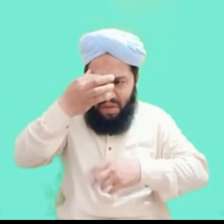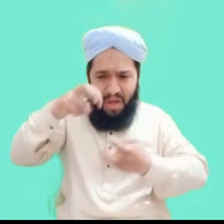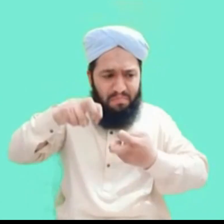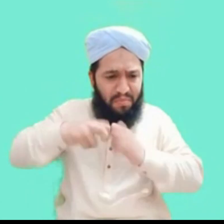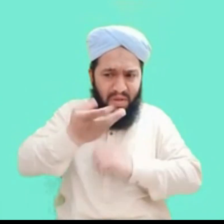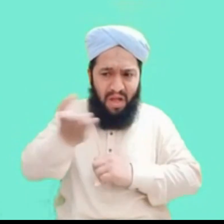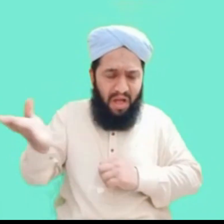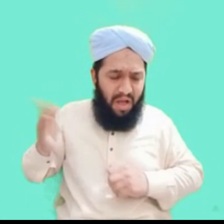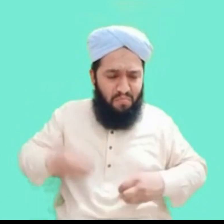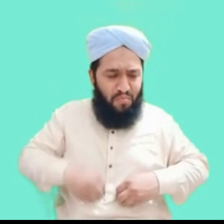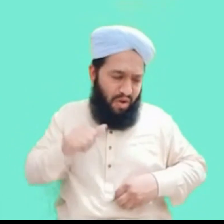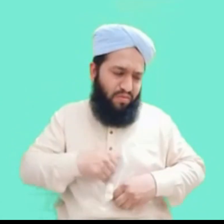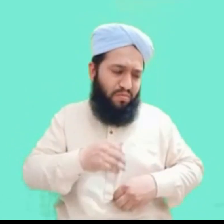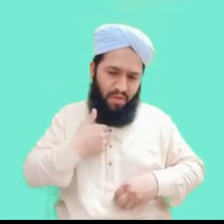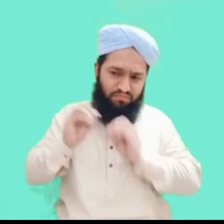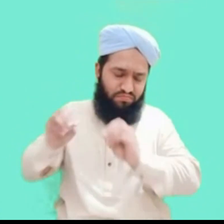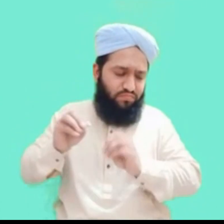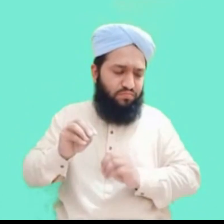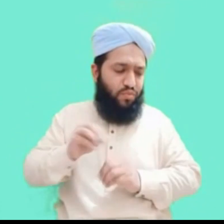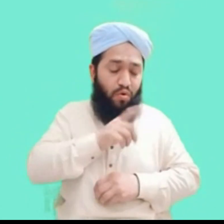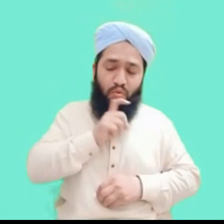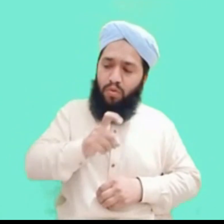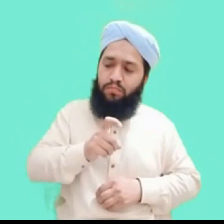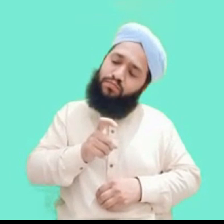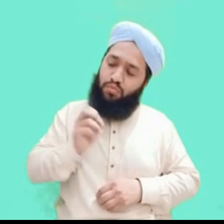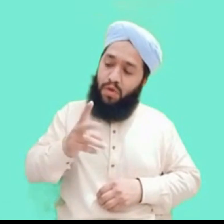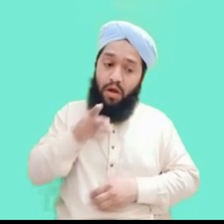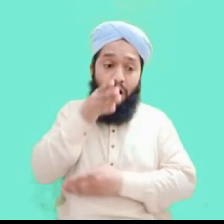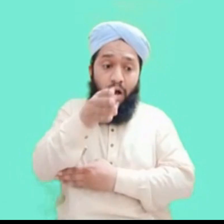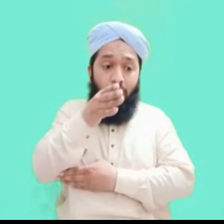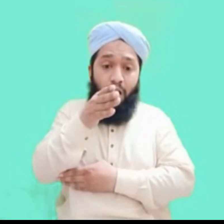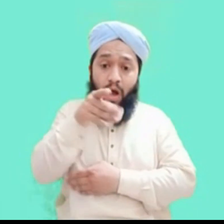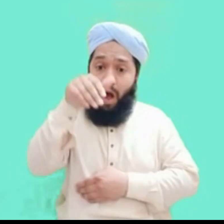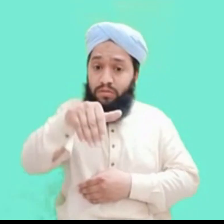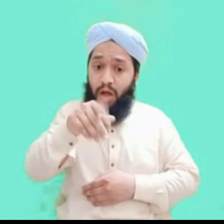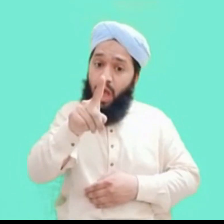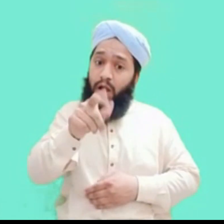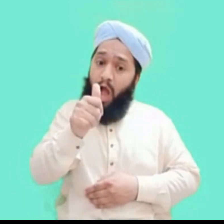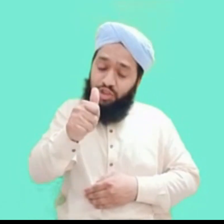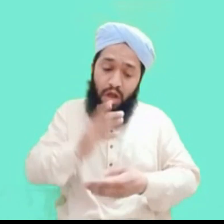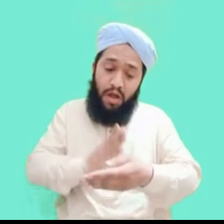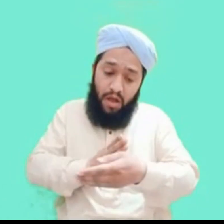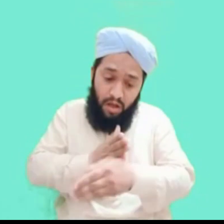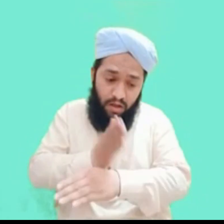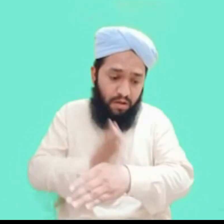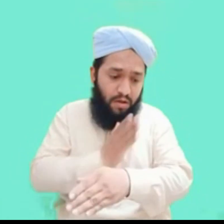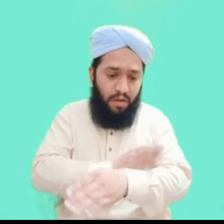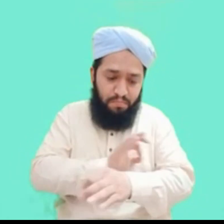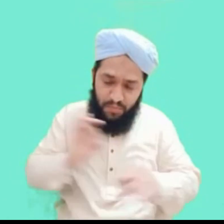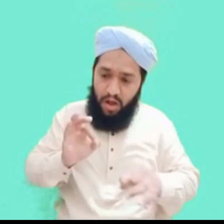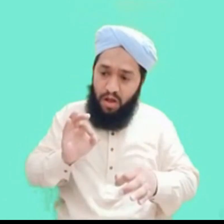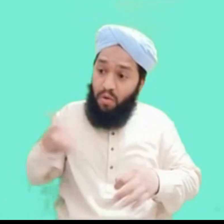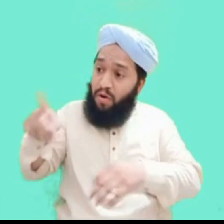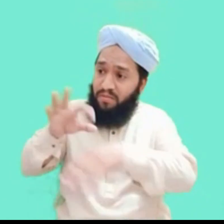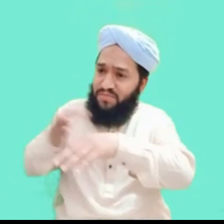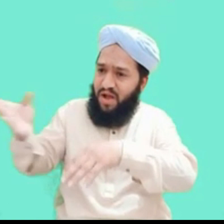پاس، تو حضور ہمیں ان کی مدد کرنی چاہیے۔ تو آپ نے فرمایا ٹھیک ہے، میرے جو اونٹ ہیں ان میں سے ایک اونٹ لو، اس کو ذبح کرو اور ایکولی گوشت سب